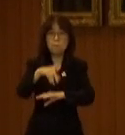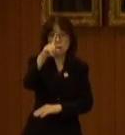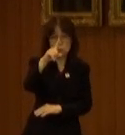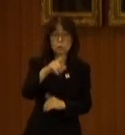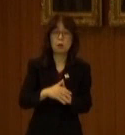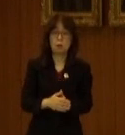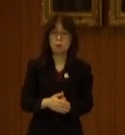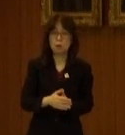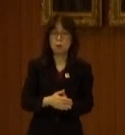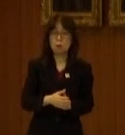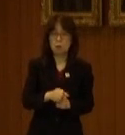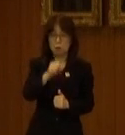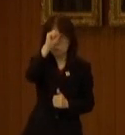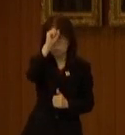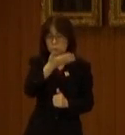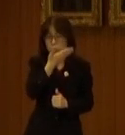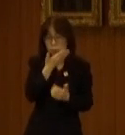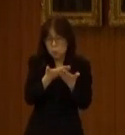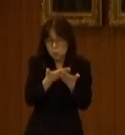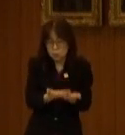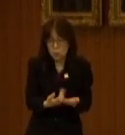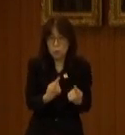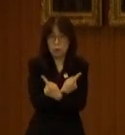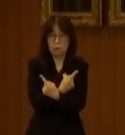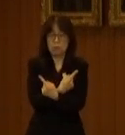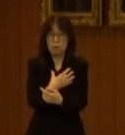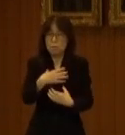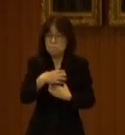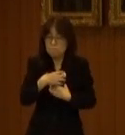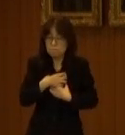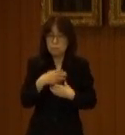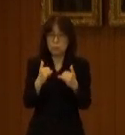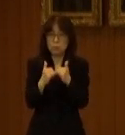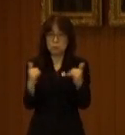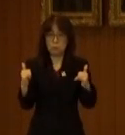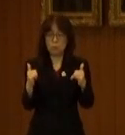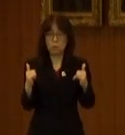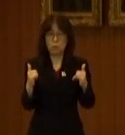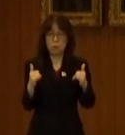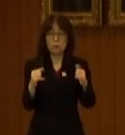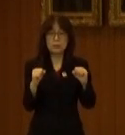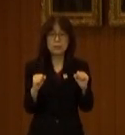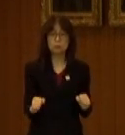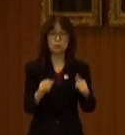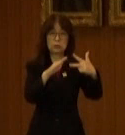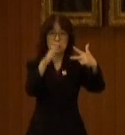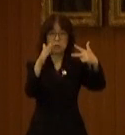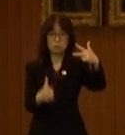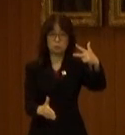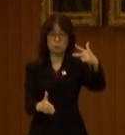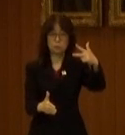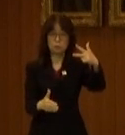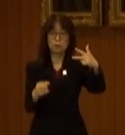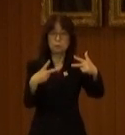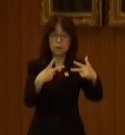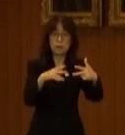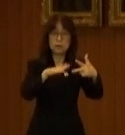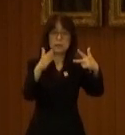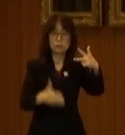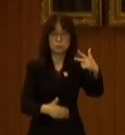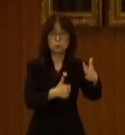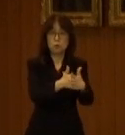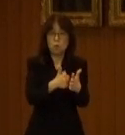うした重症化リスクの高い方が多くいらっしゃる施設において、施設のご協力もいただきなが